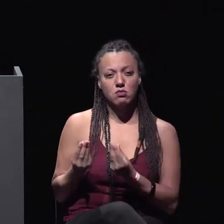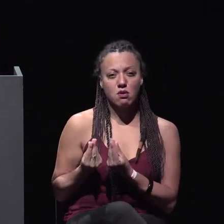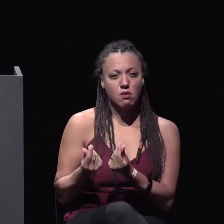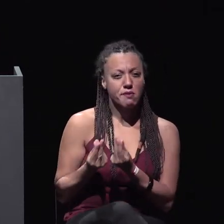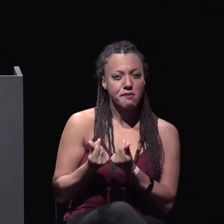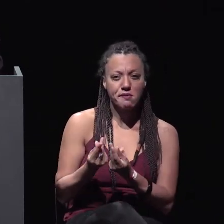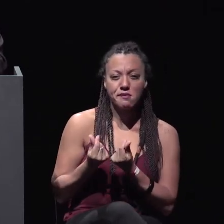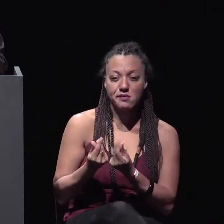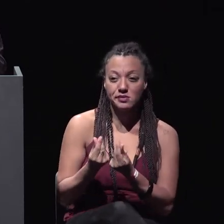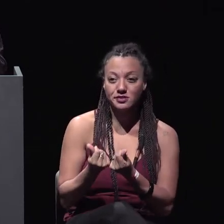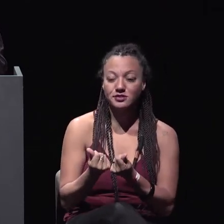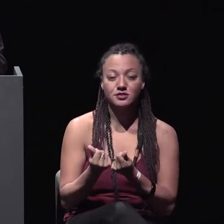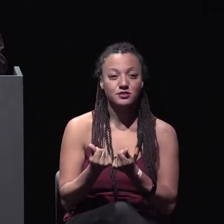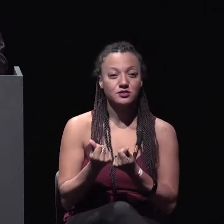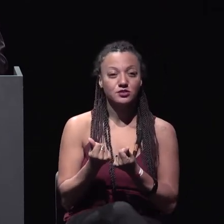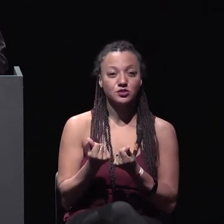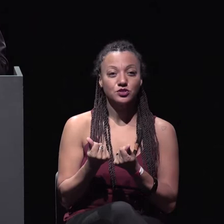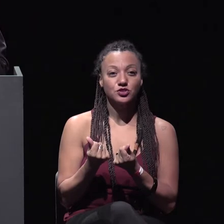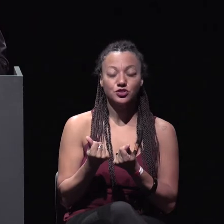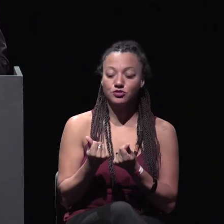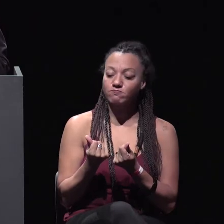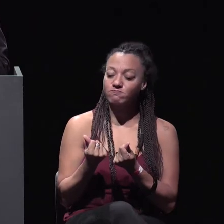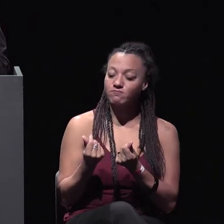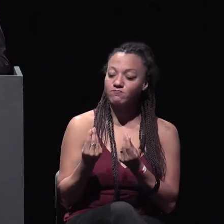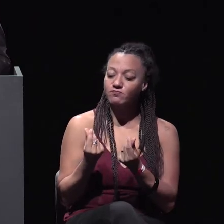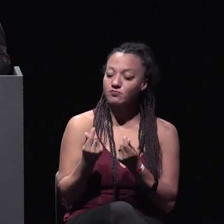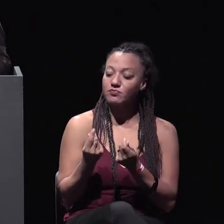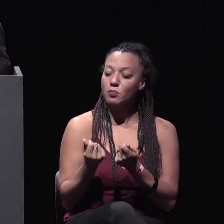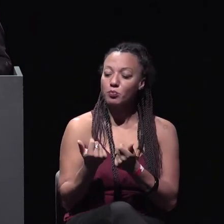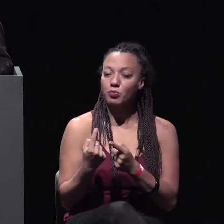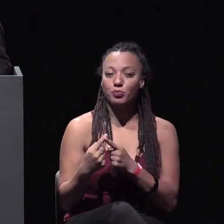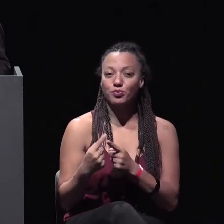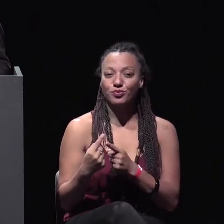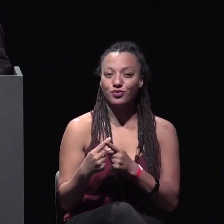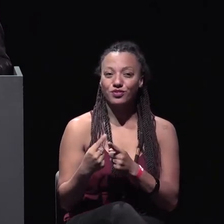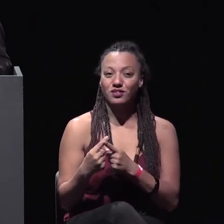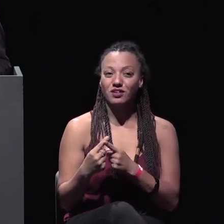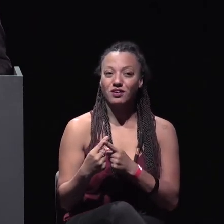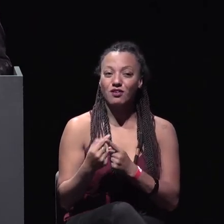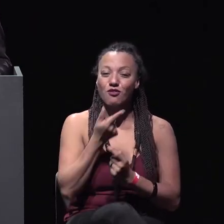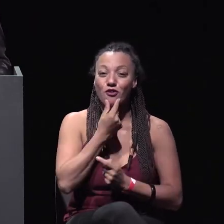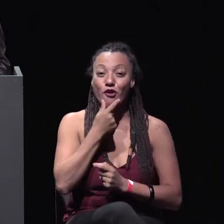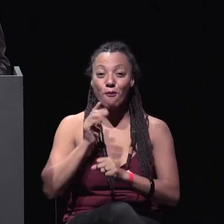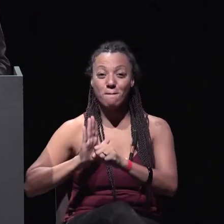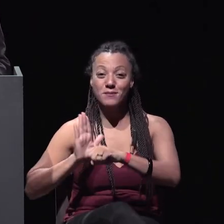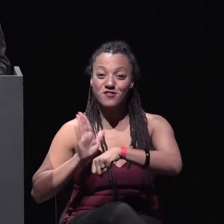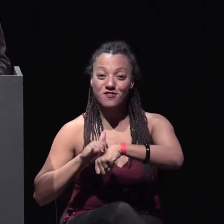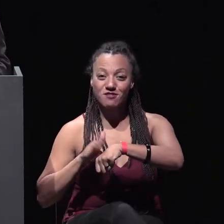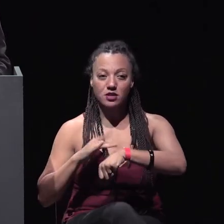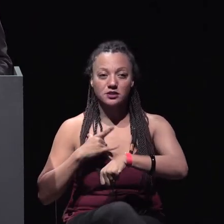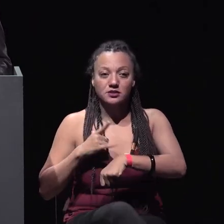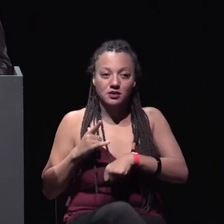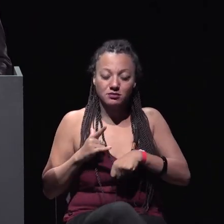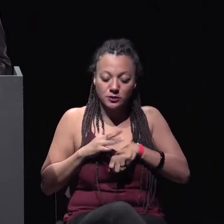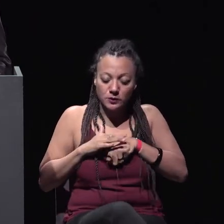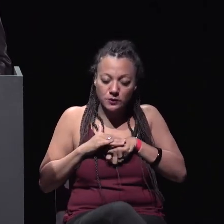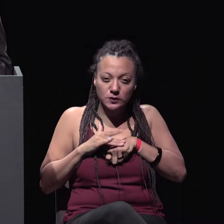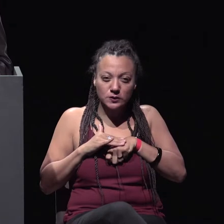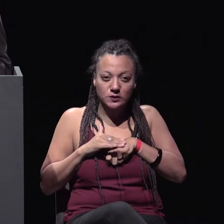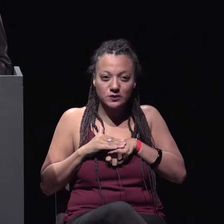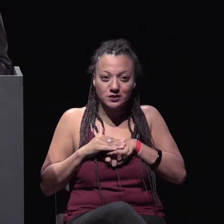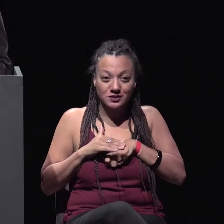conclui esteja prisioneira num corpo a enfermo ele menciona também essa questão da enfermidade